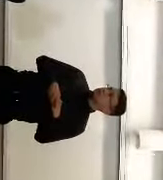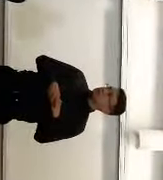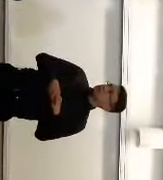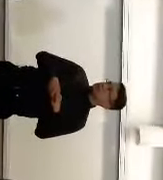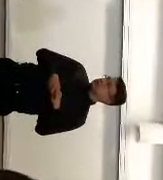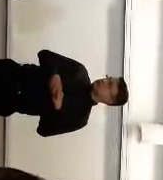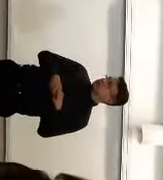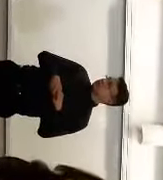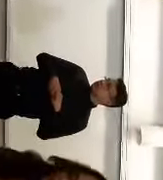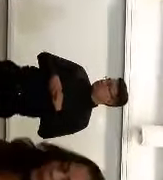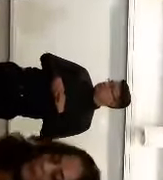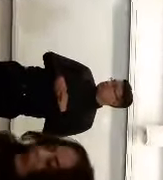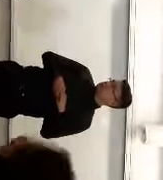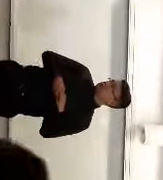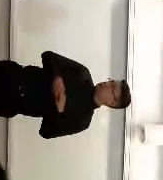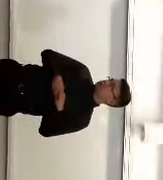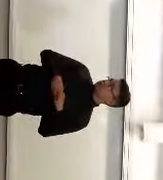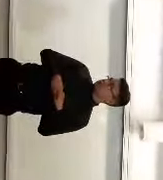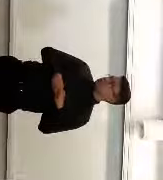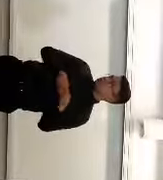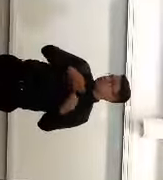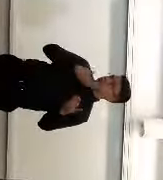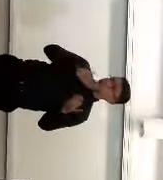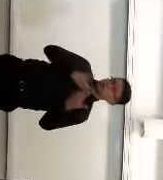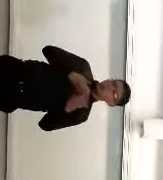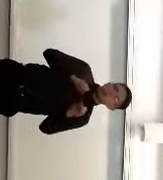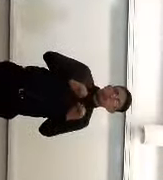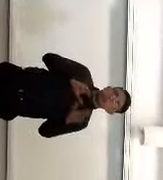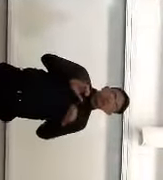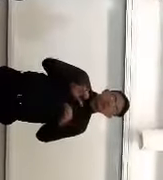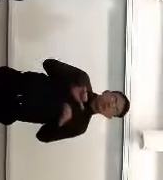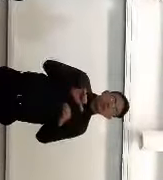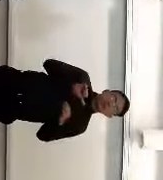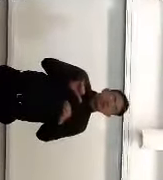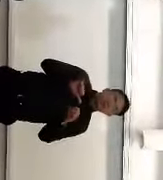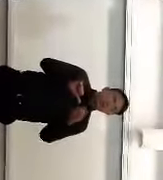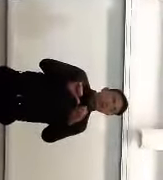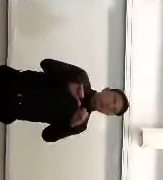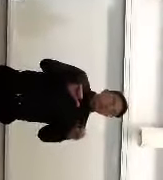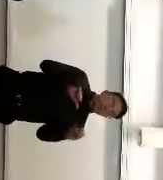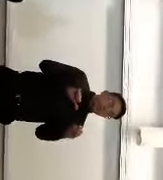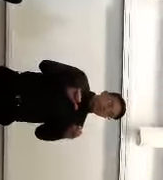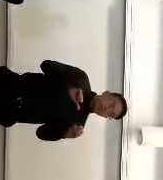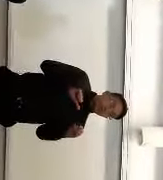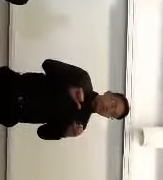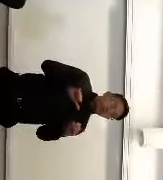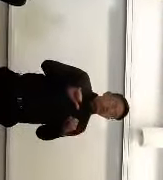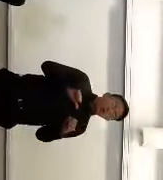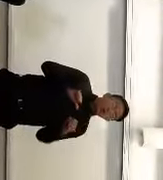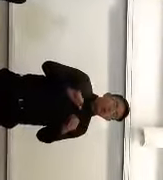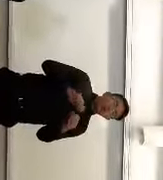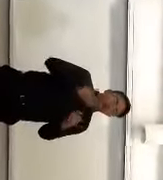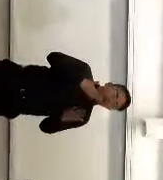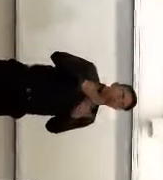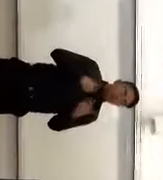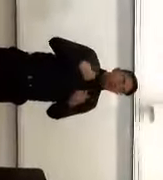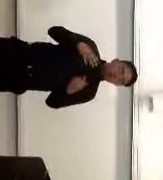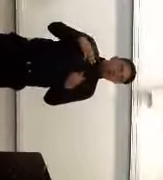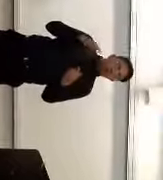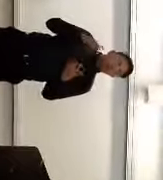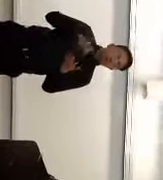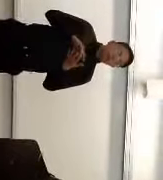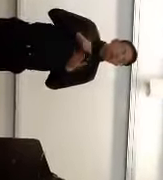Bueno, muy buenos días a todos y todas, todos, gracias por la invitación. Bueno, como bien sabemos, la